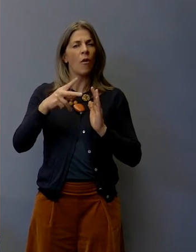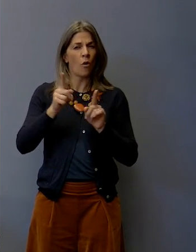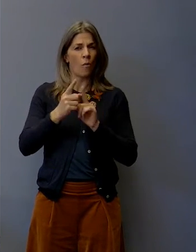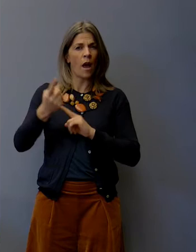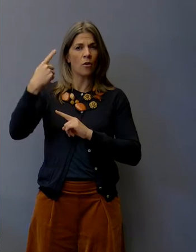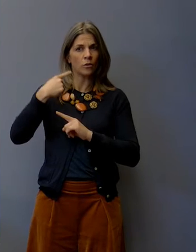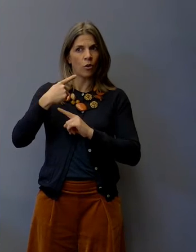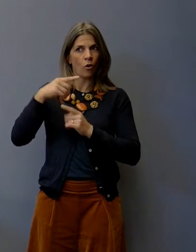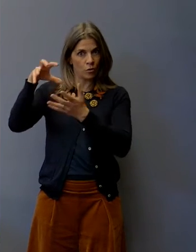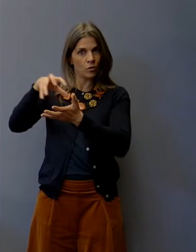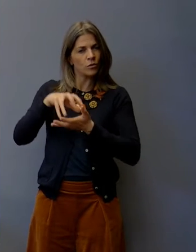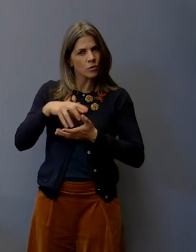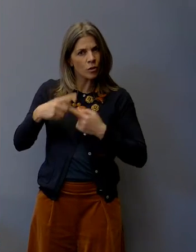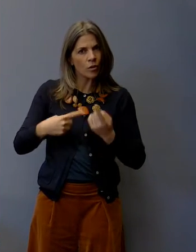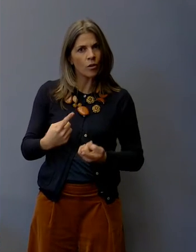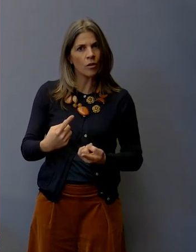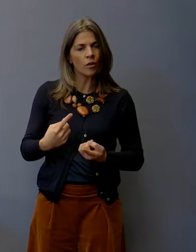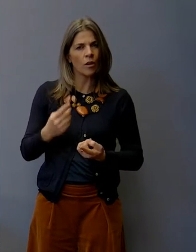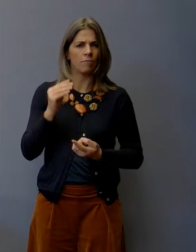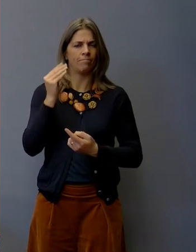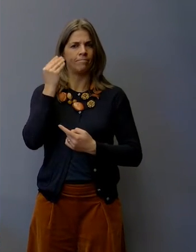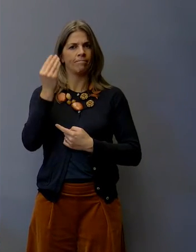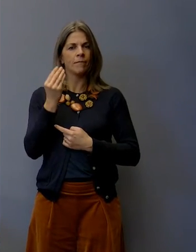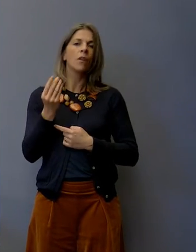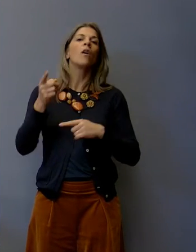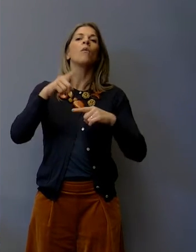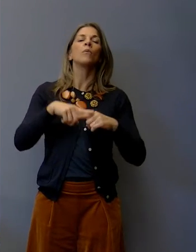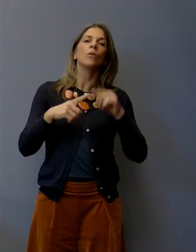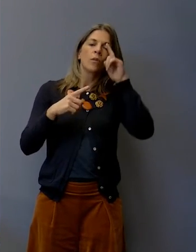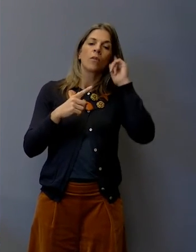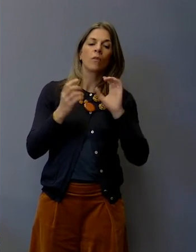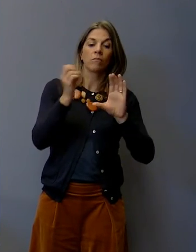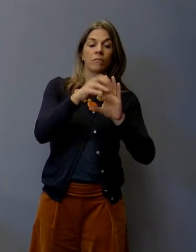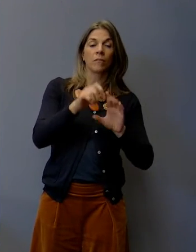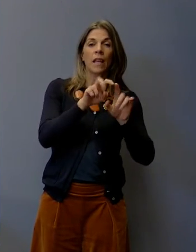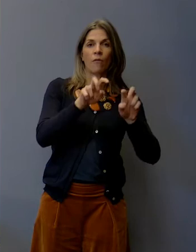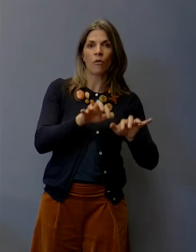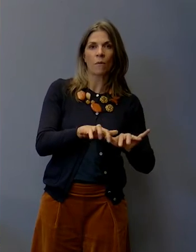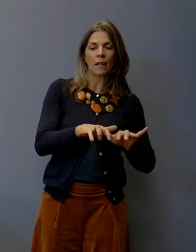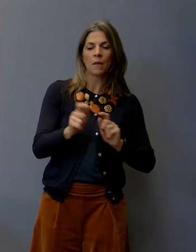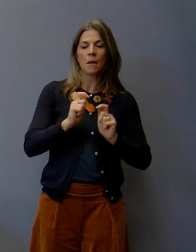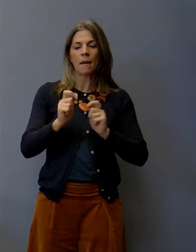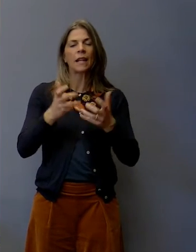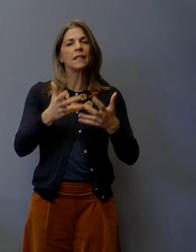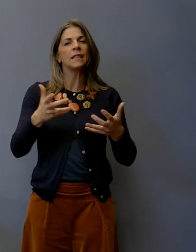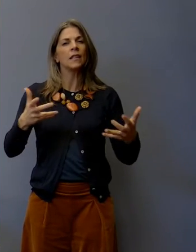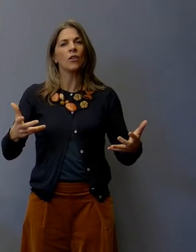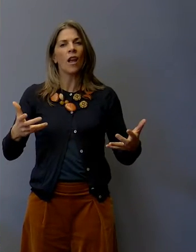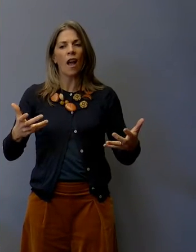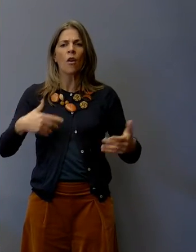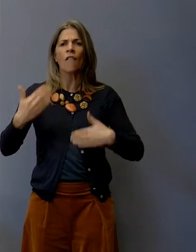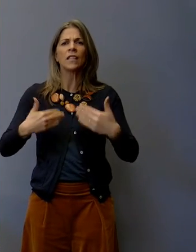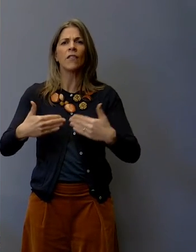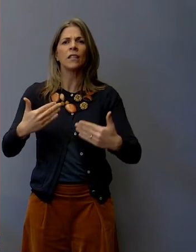ci domandiamo anche la ragione di essere congruo investimenti in informatica e nel marketing territoriale quando esistono sofferenze sociali che